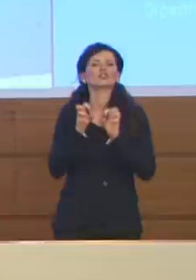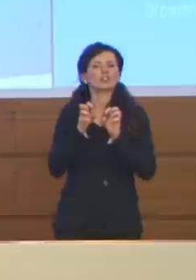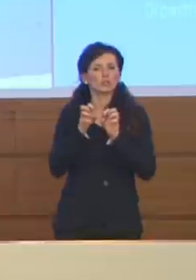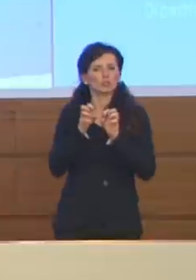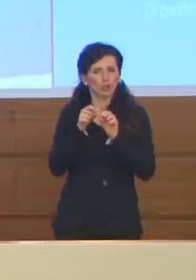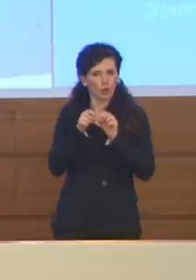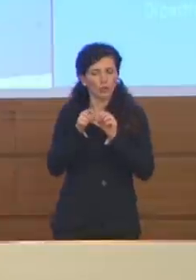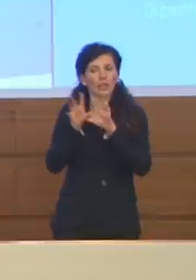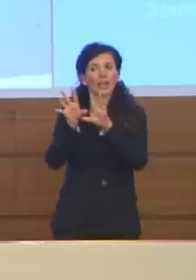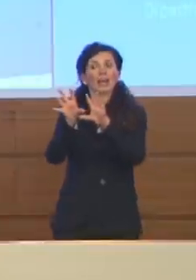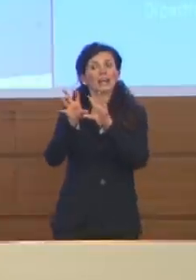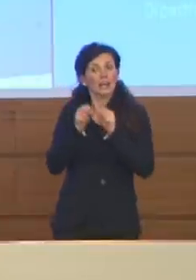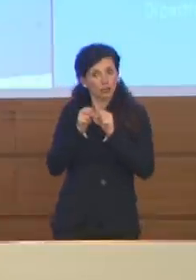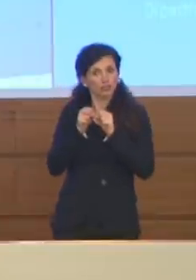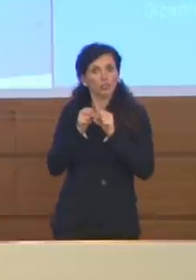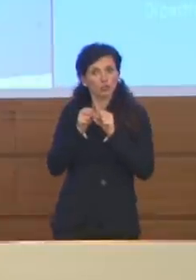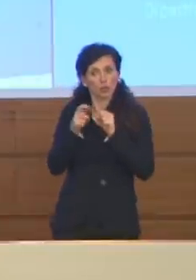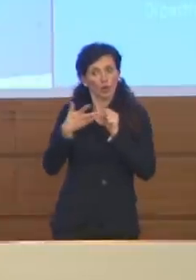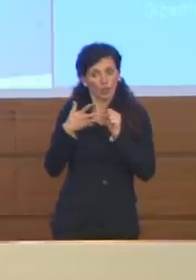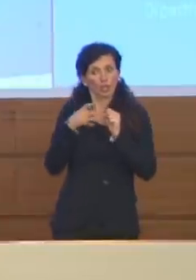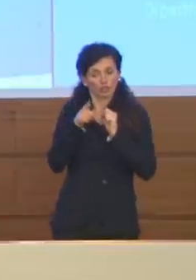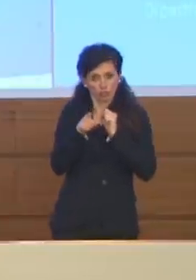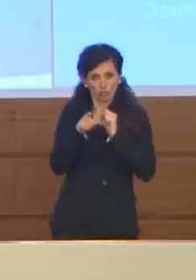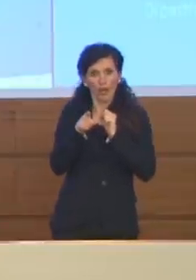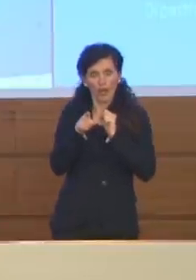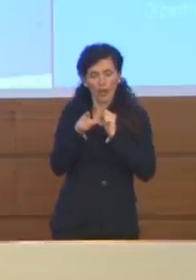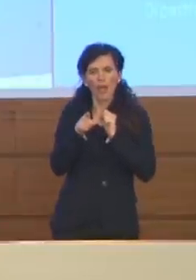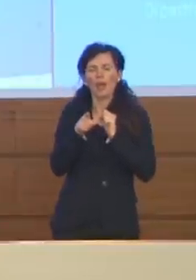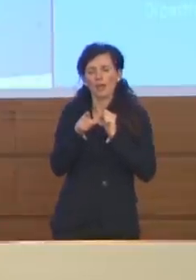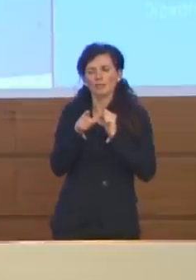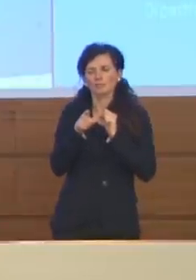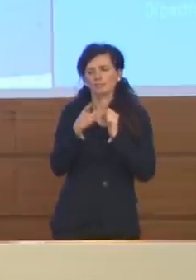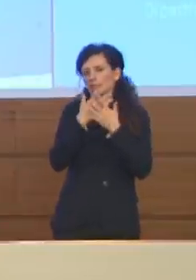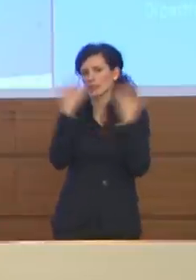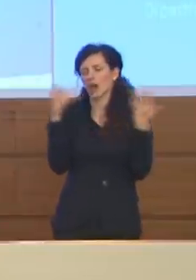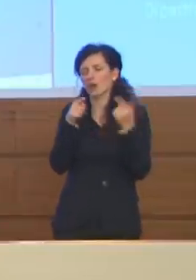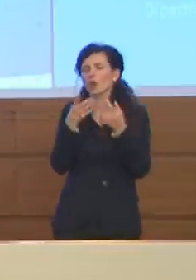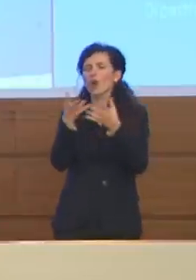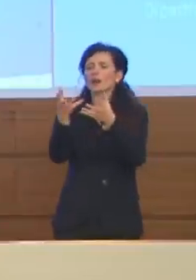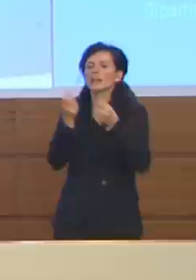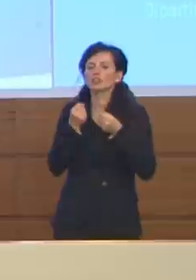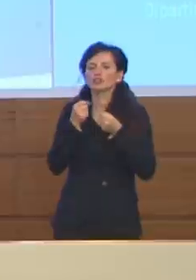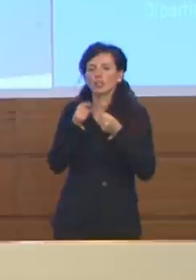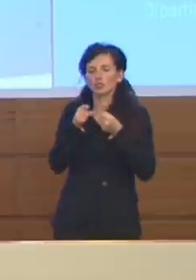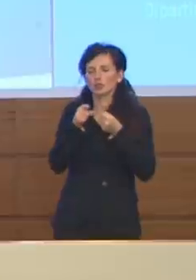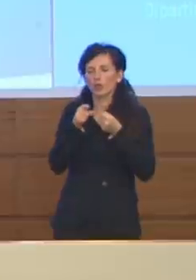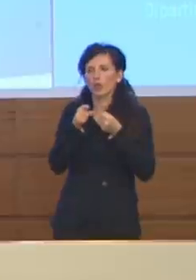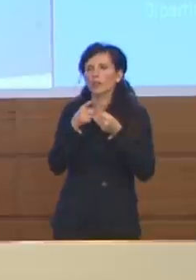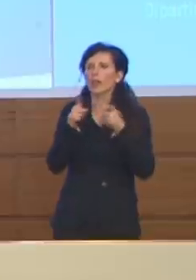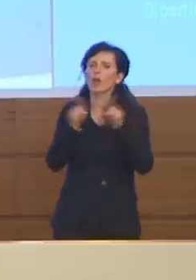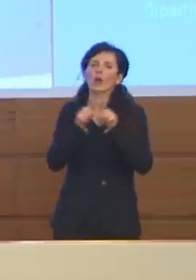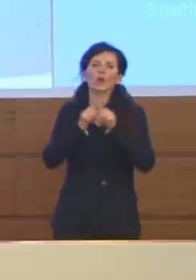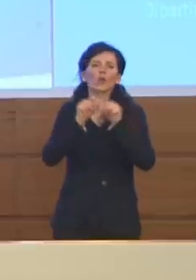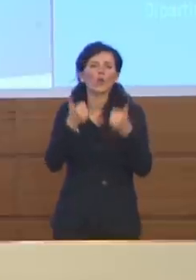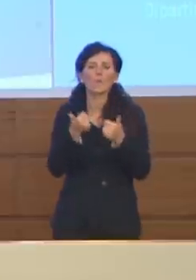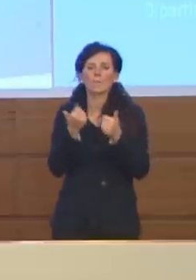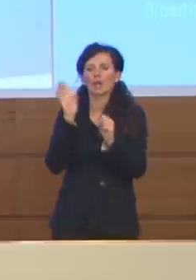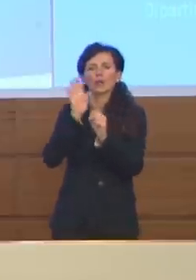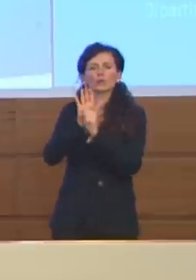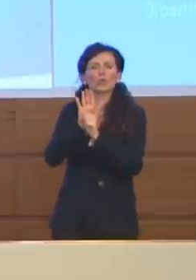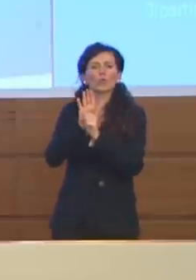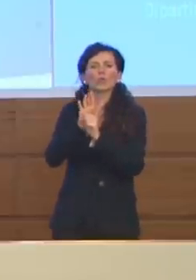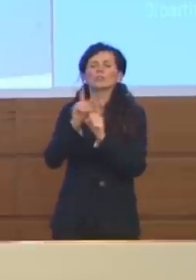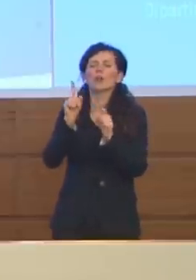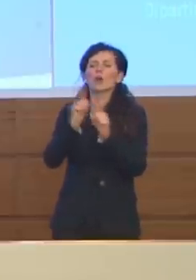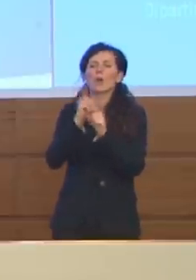noto essere poi come dire la toppa della serratura rispetto alla quale